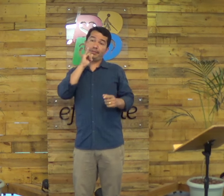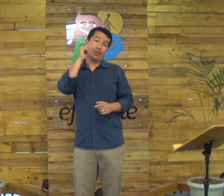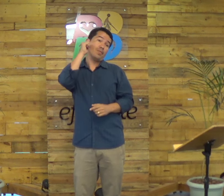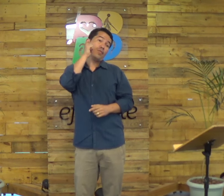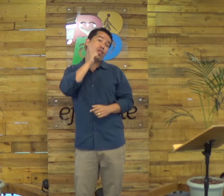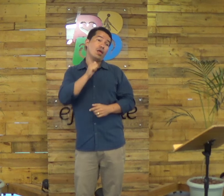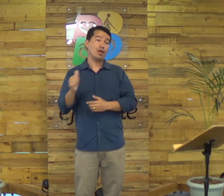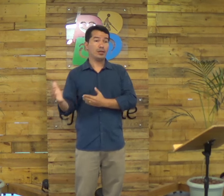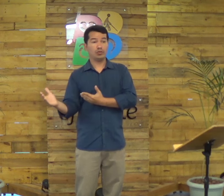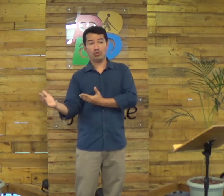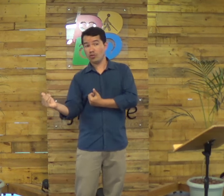Mas, por exemplo,